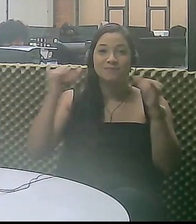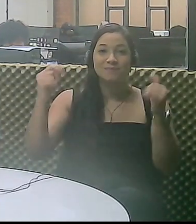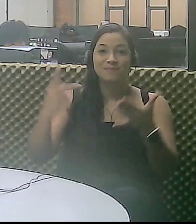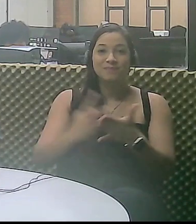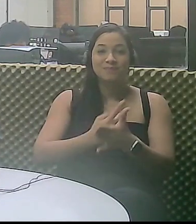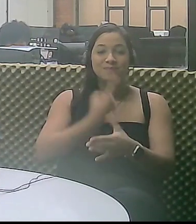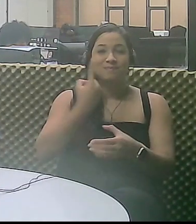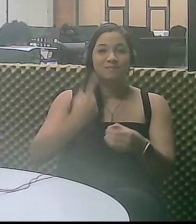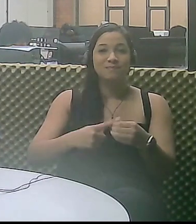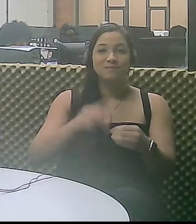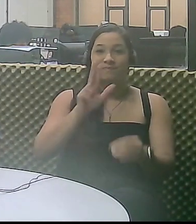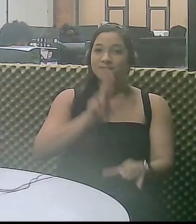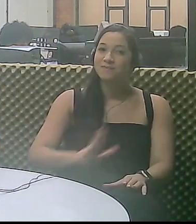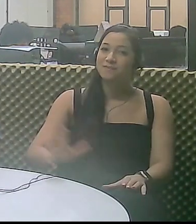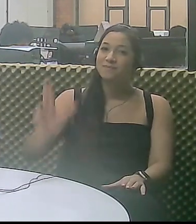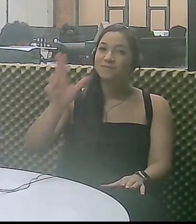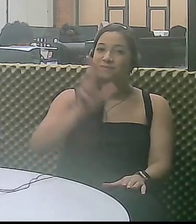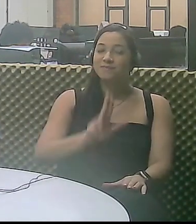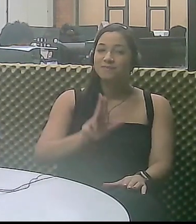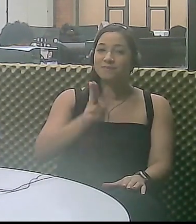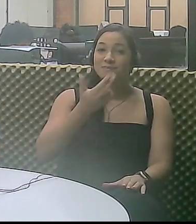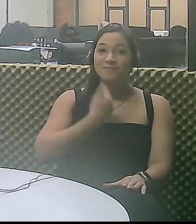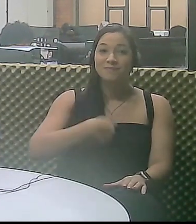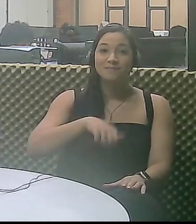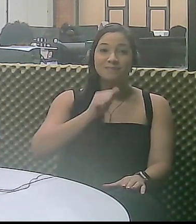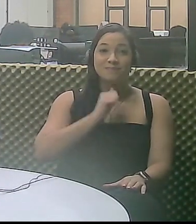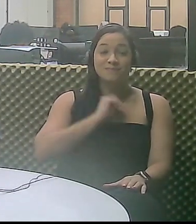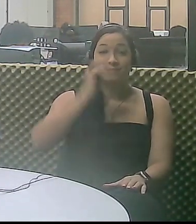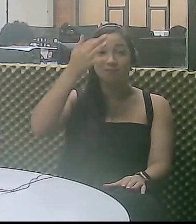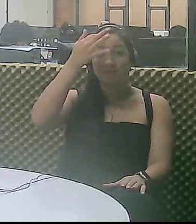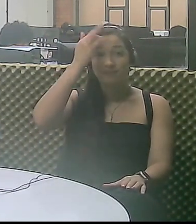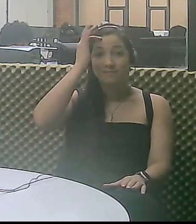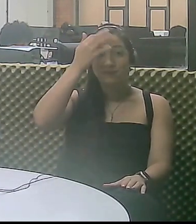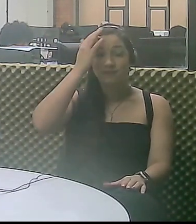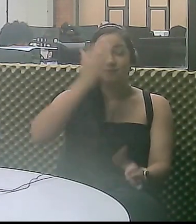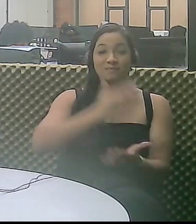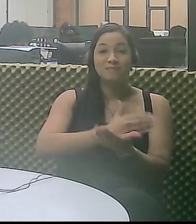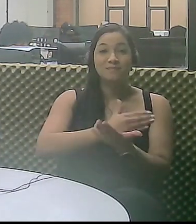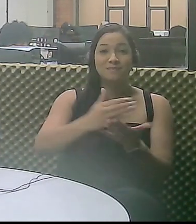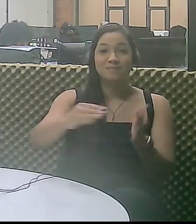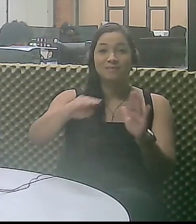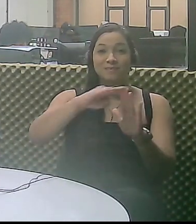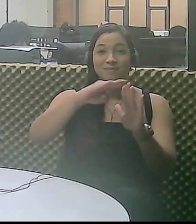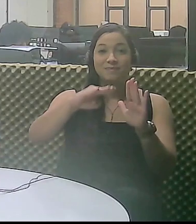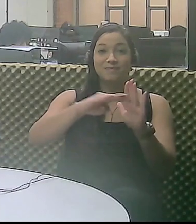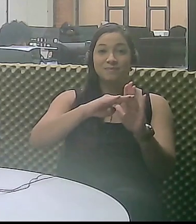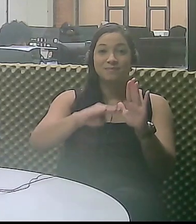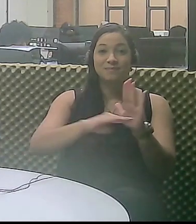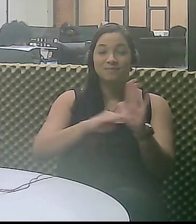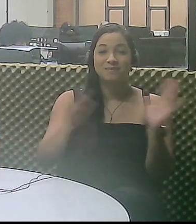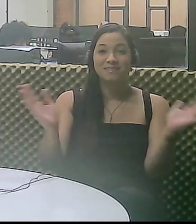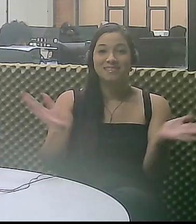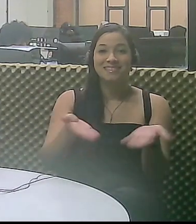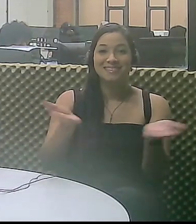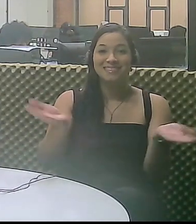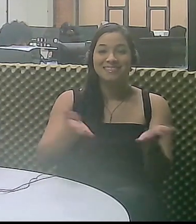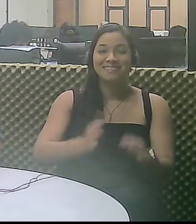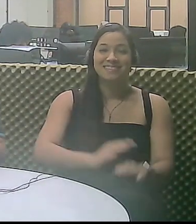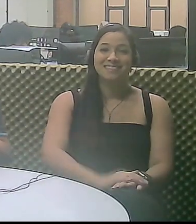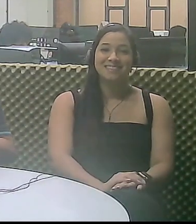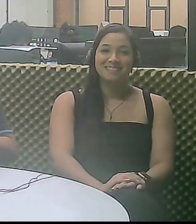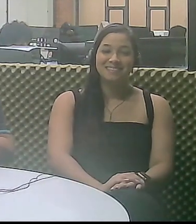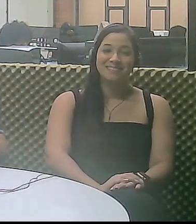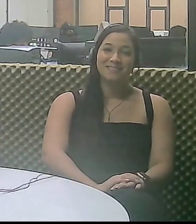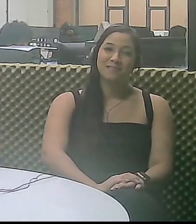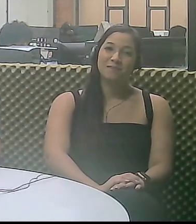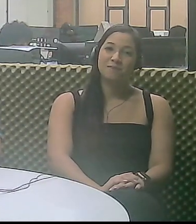de notícias sobre o que de fato acontece em Uberlândia. Eu sou Fernando Natalio e começamos com os destaques da edição de